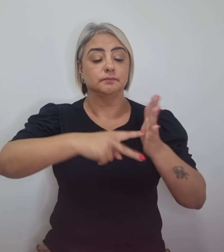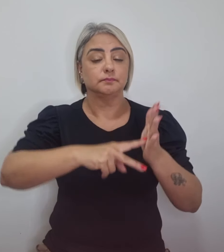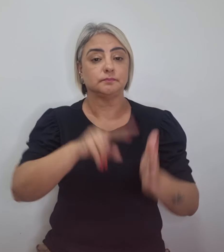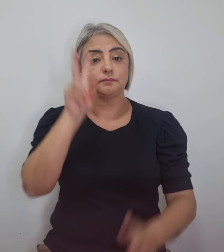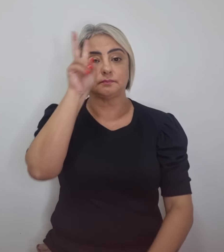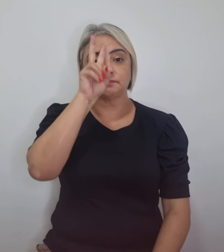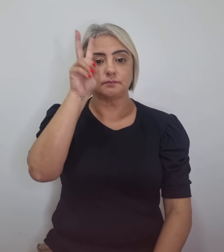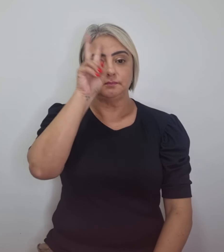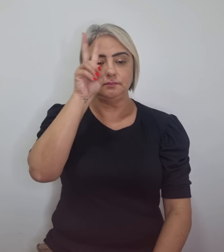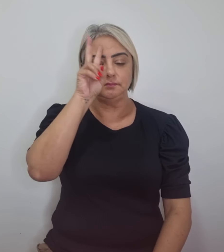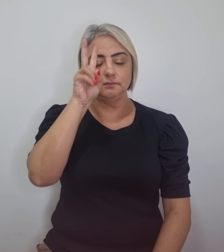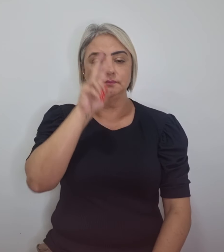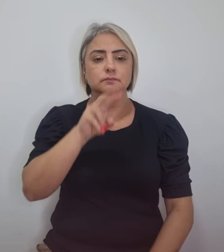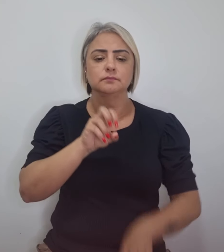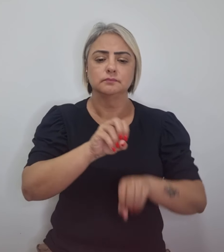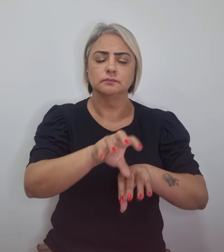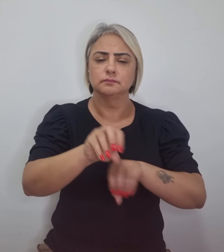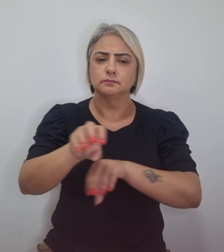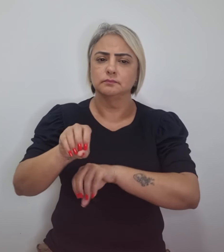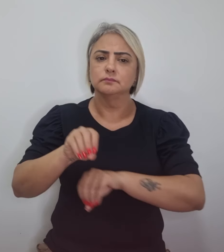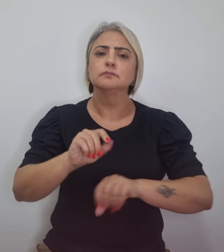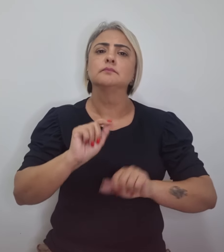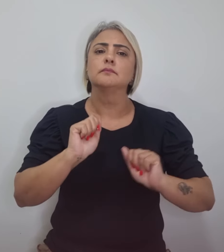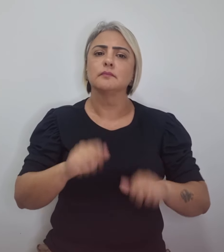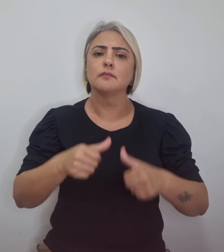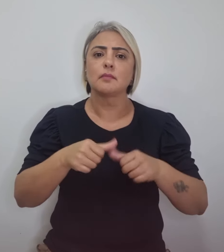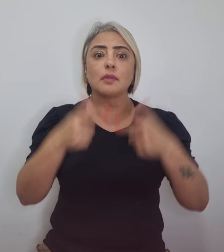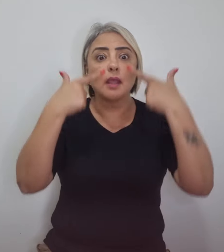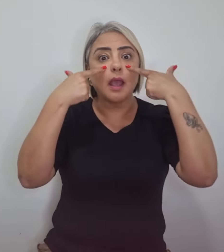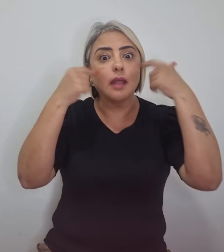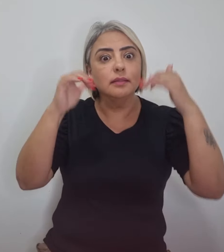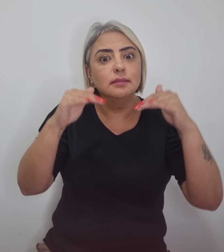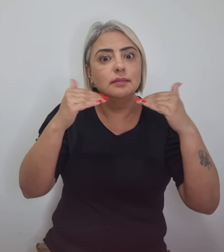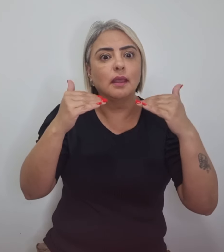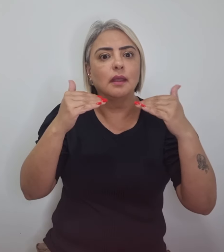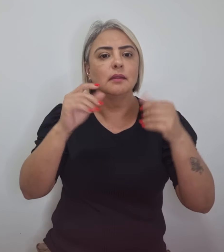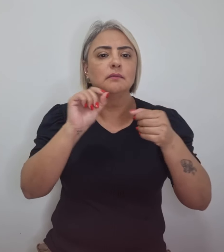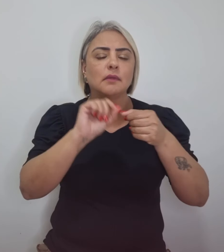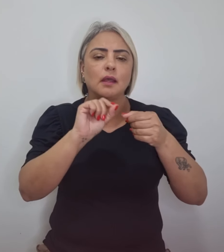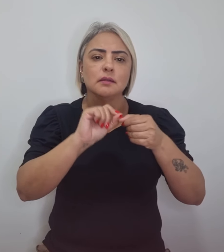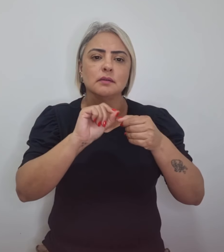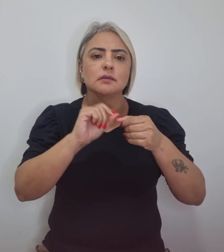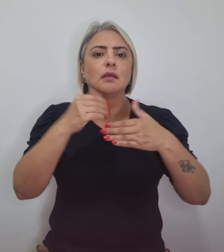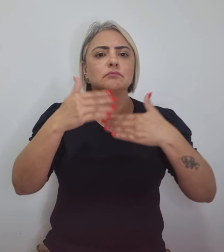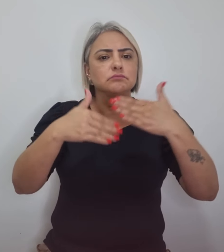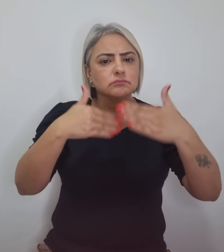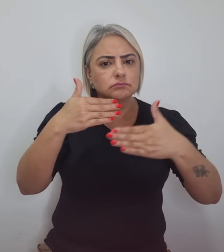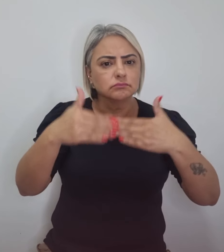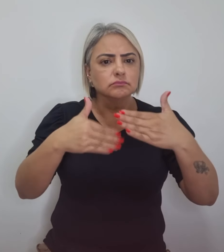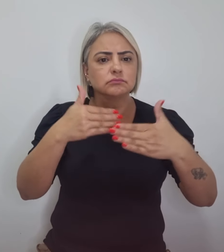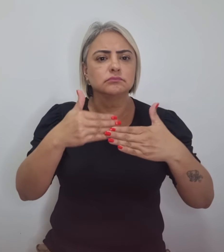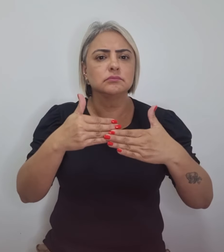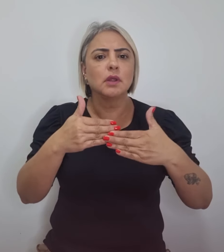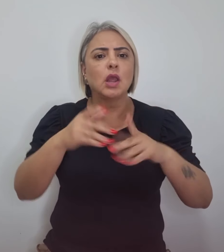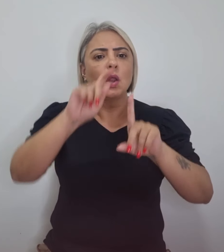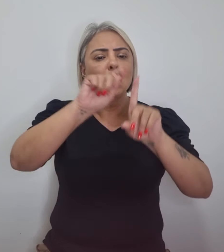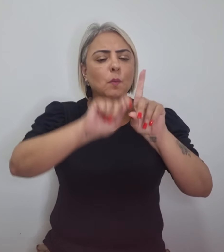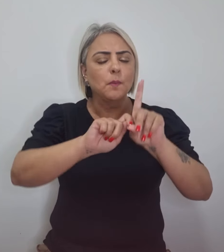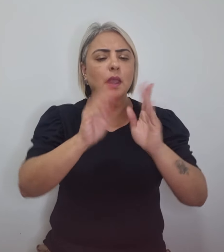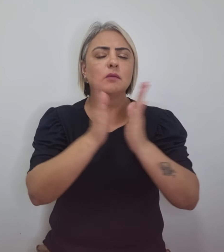que estes educadores devem ficar atentos e realizar o procedimento no mês do seu aniversário,